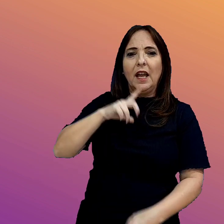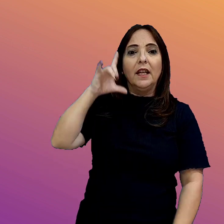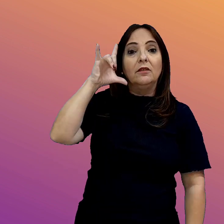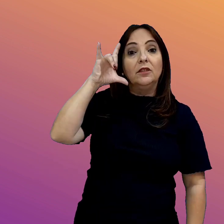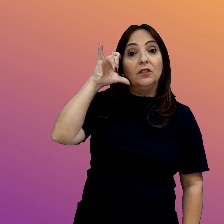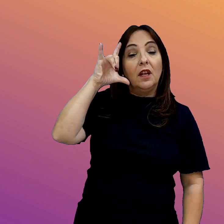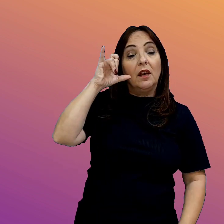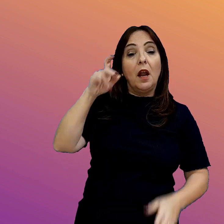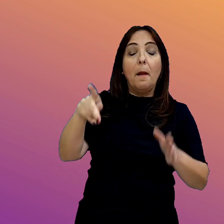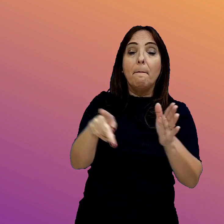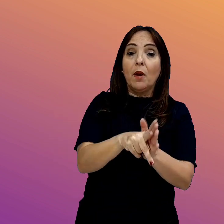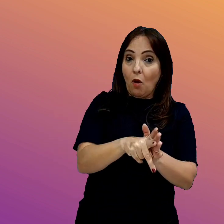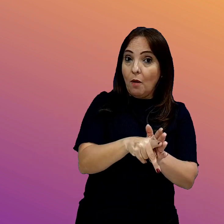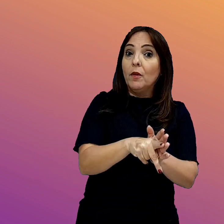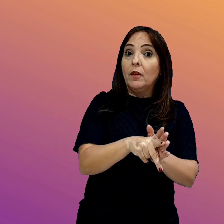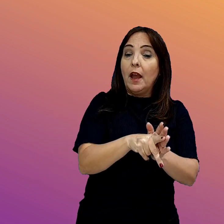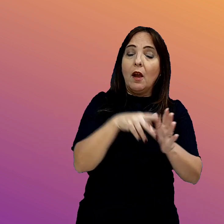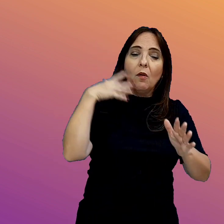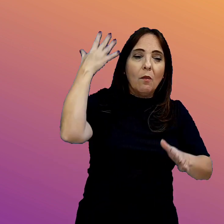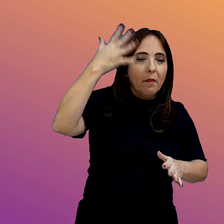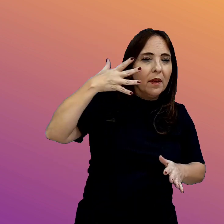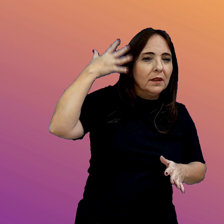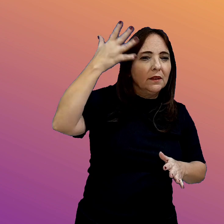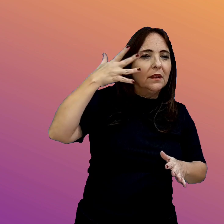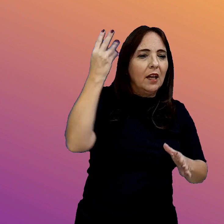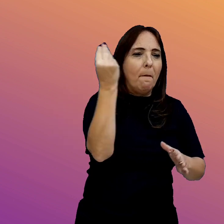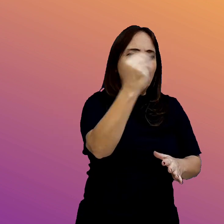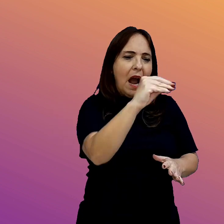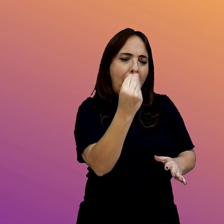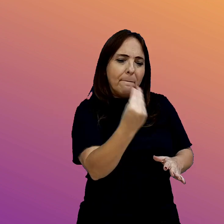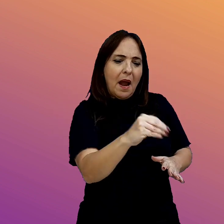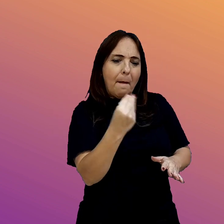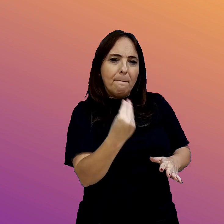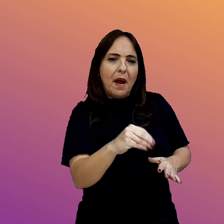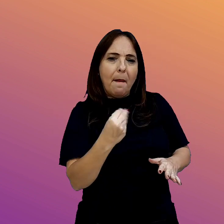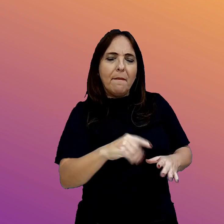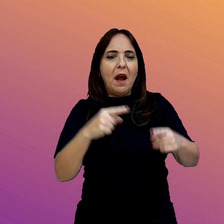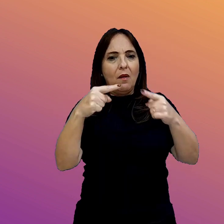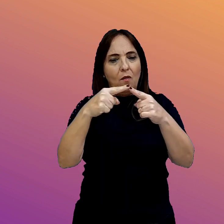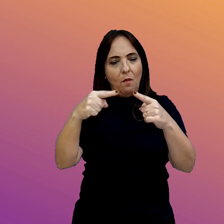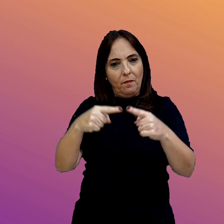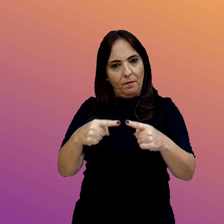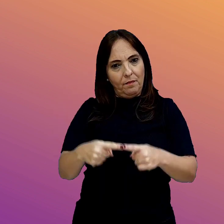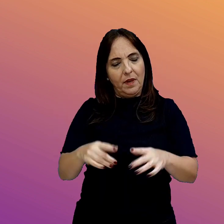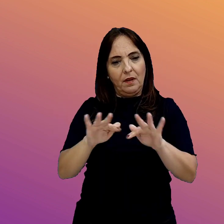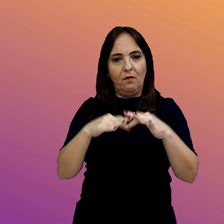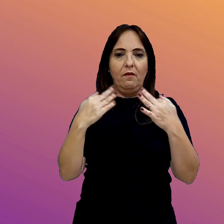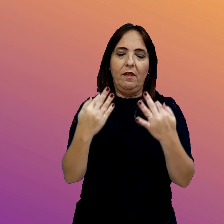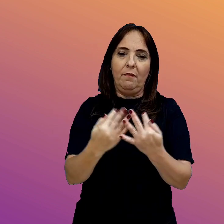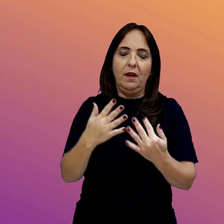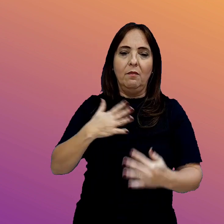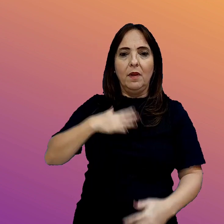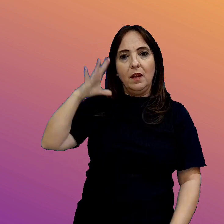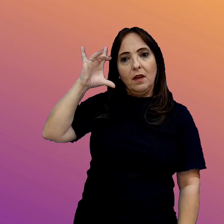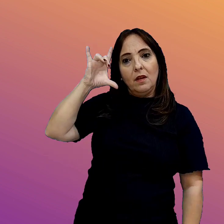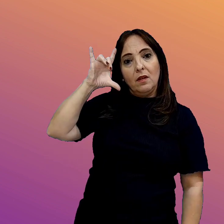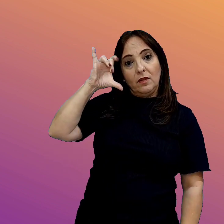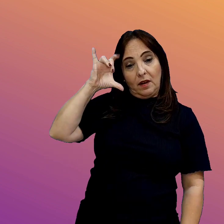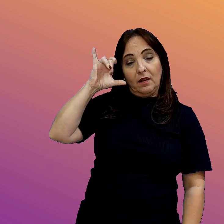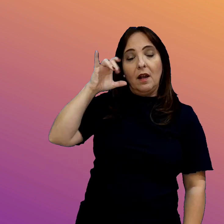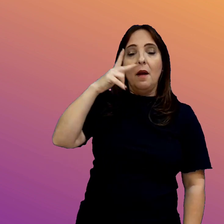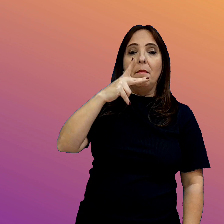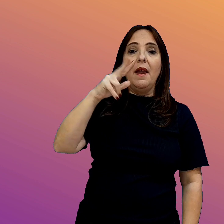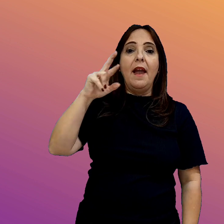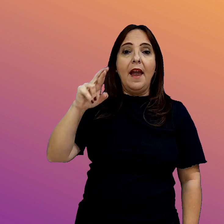para a gente. Ótimo, Camila. Boa lembrança. O meu Instagram pessoal, para quem quer me seguir, é pr.paulomoura. Nós